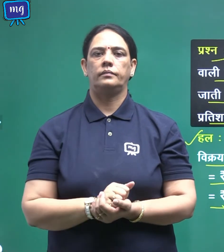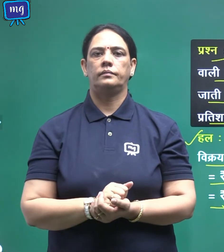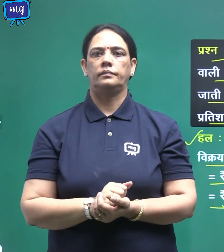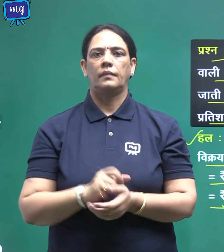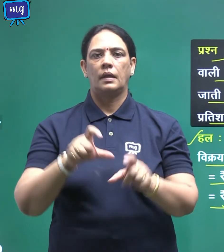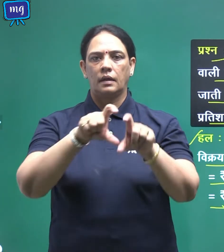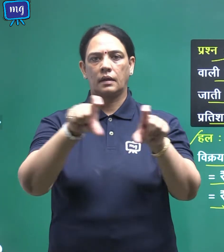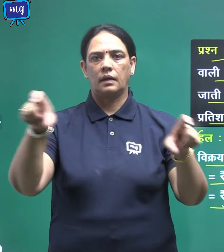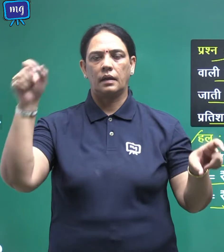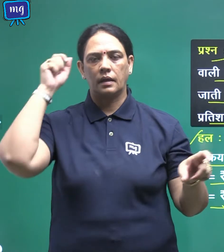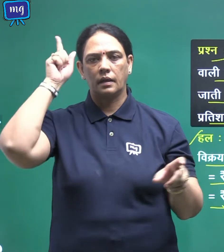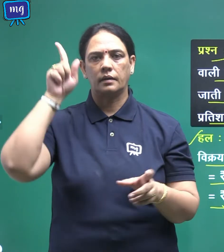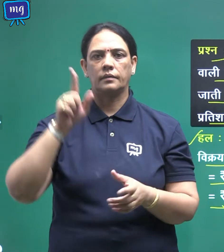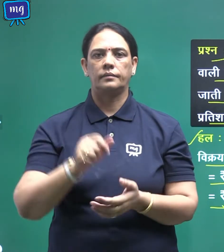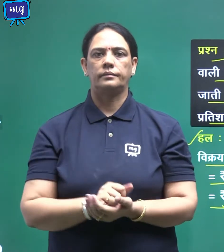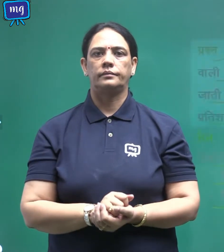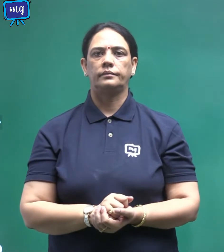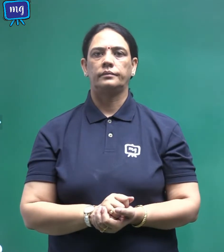समझ आ गया?